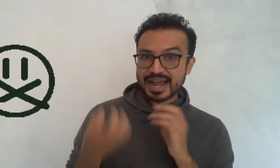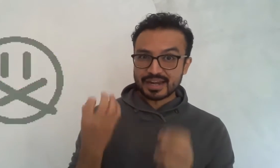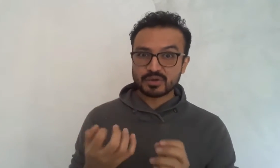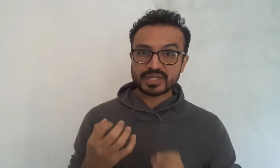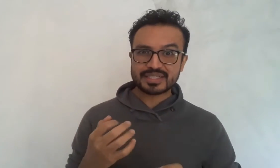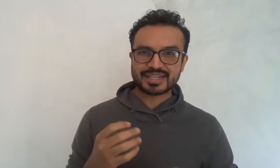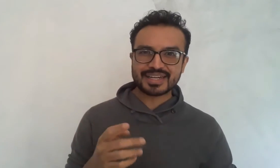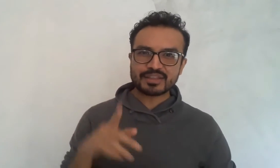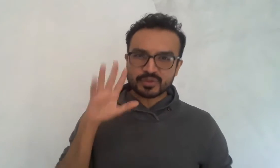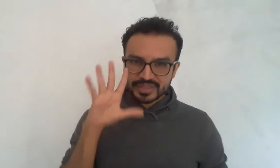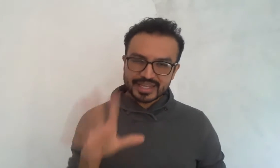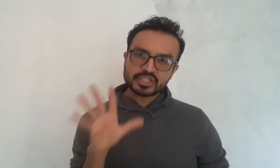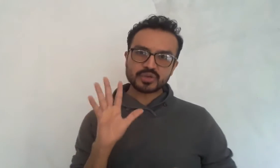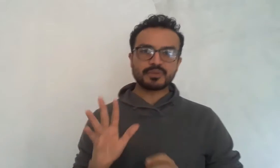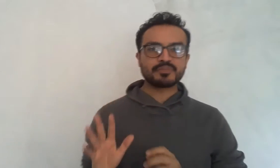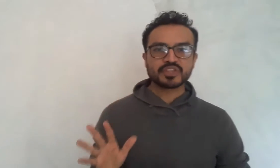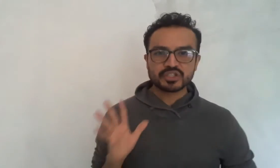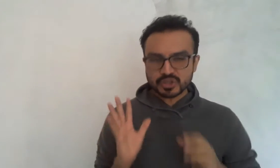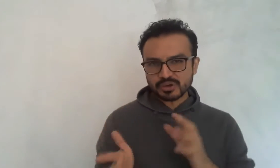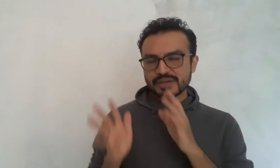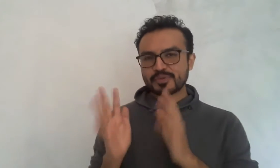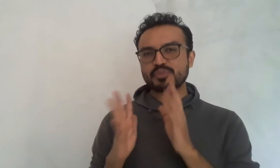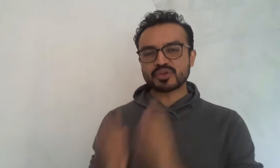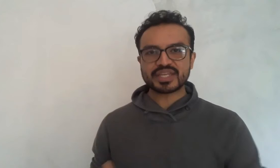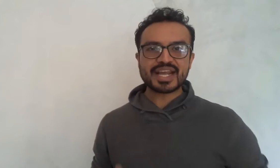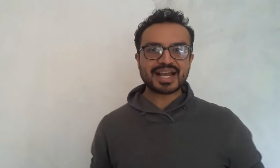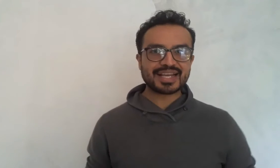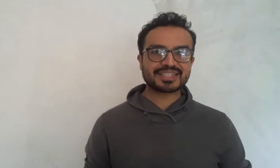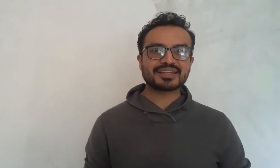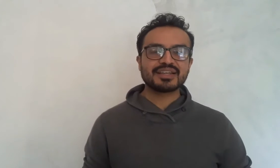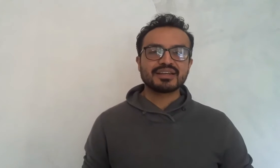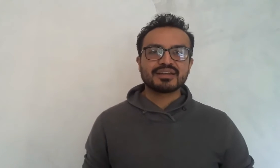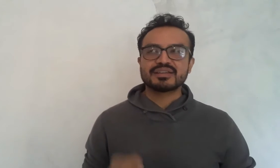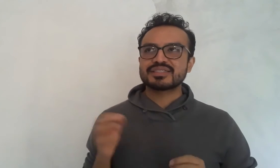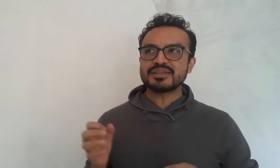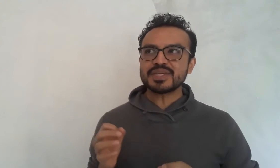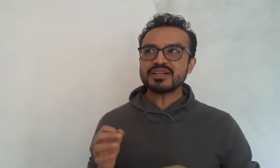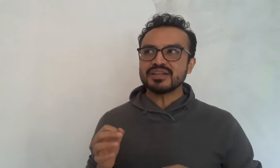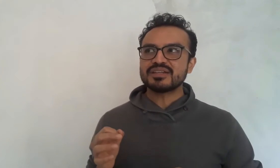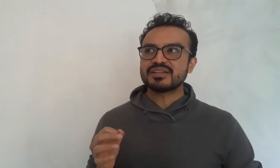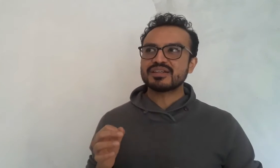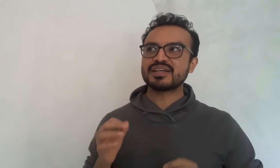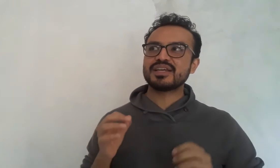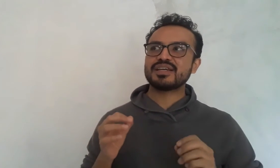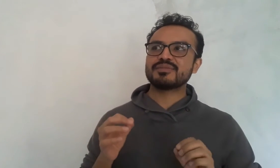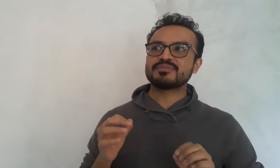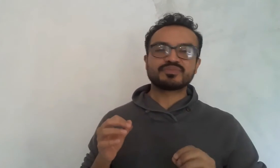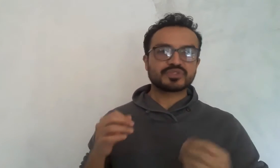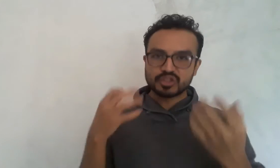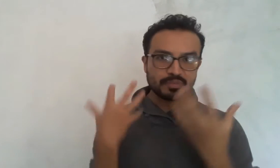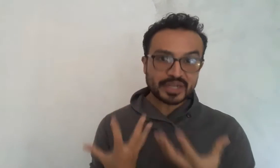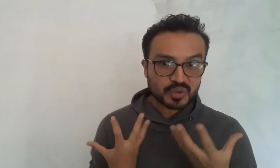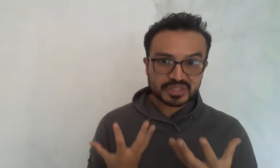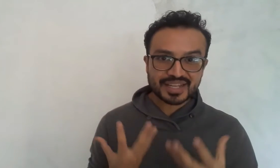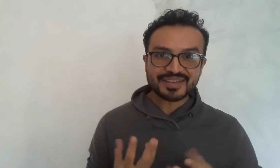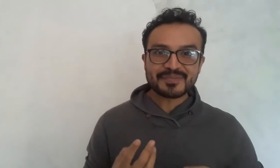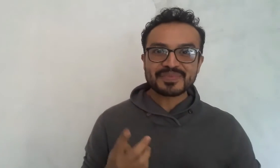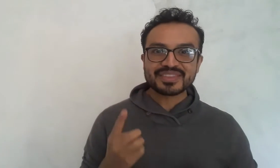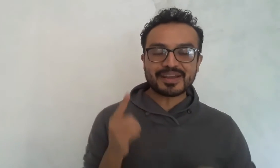algo exagerado. De hecho, yo lo que propondría es, si bien no me gusta, también